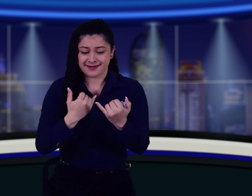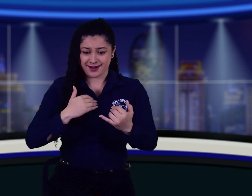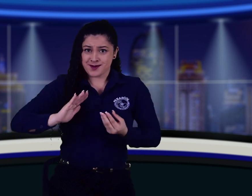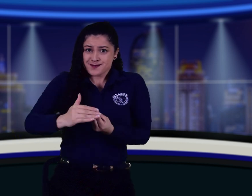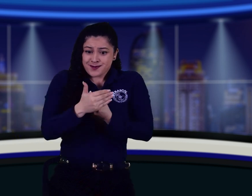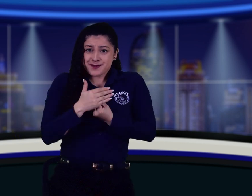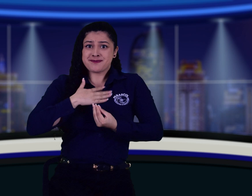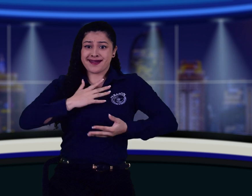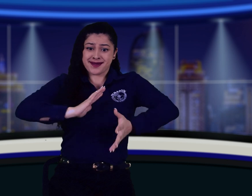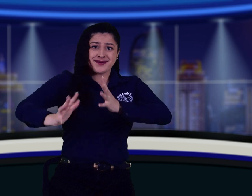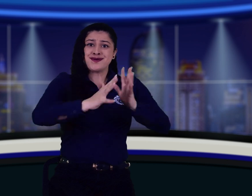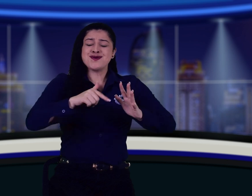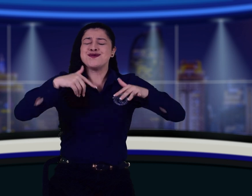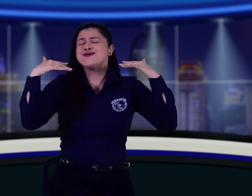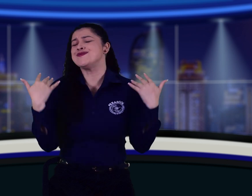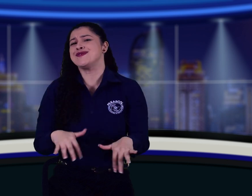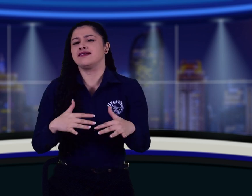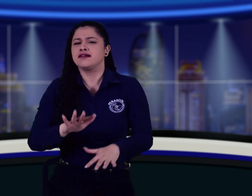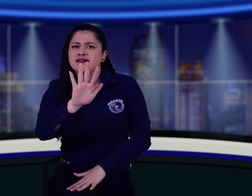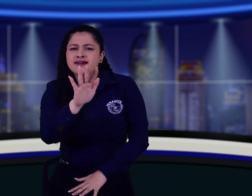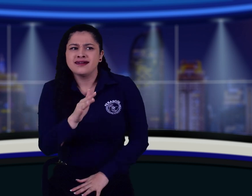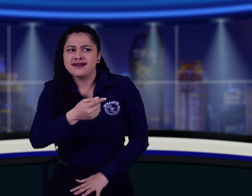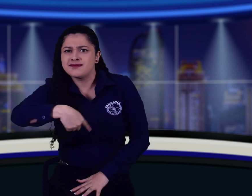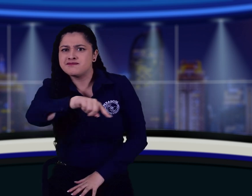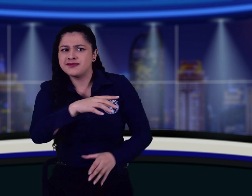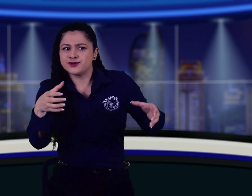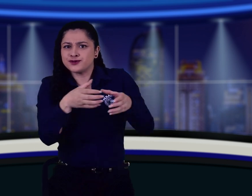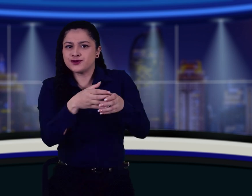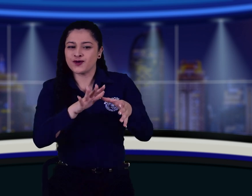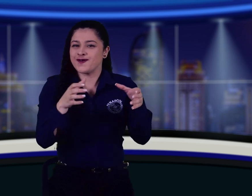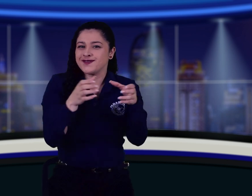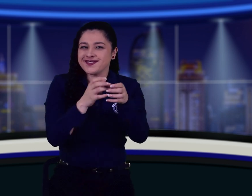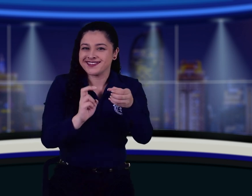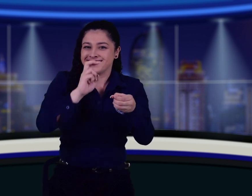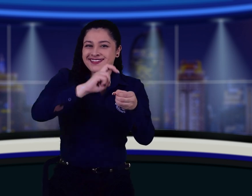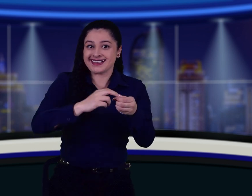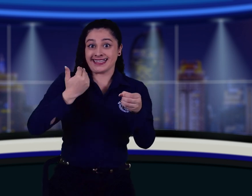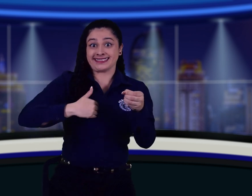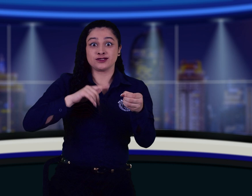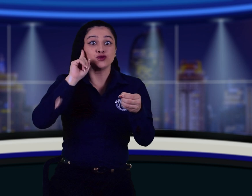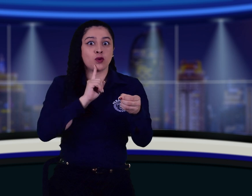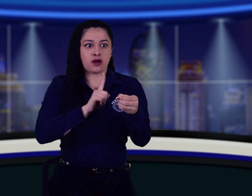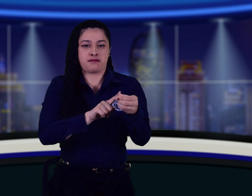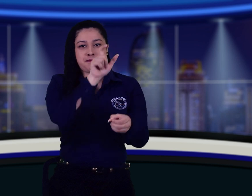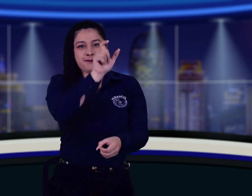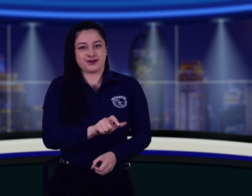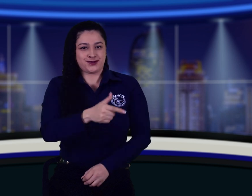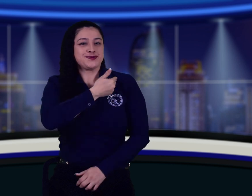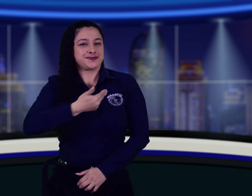feliz por la aprobación de la ley ya que se reconoce su lengua su identidad y su patrimonio lingüístico miremos algunas